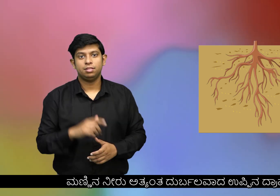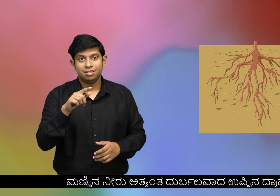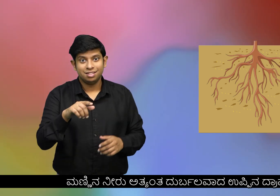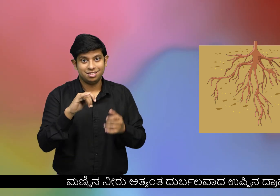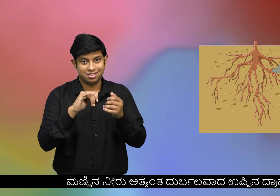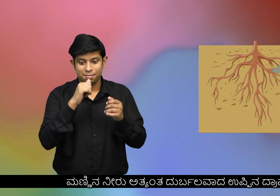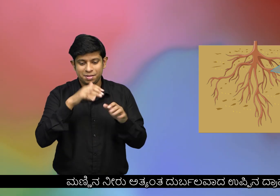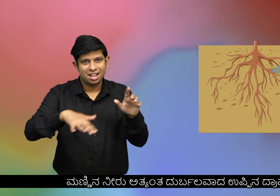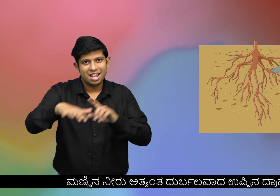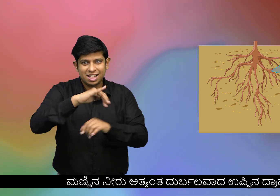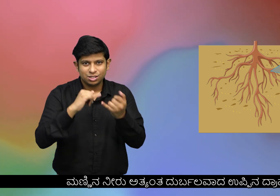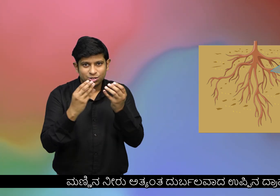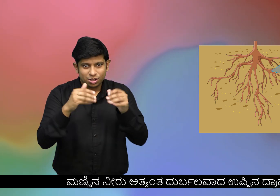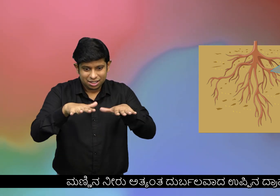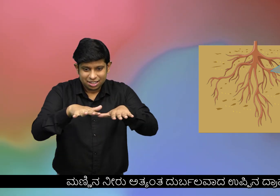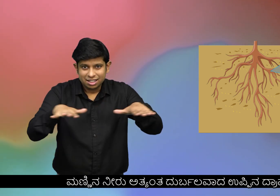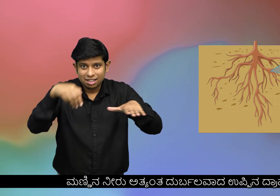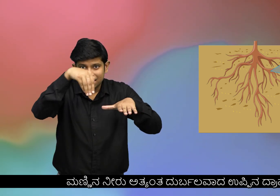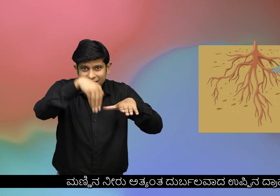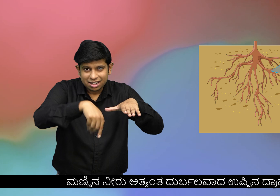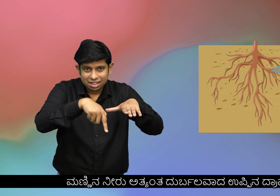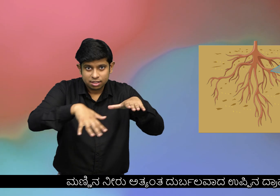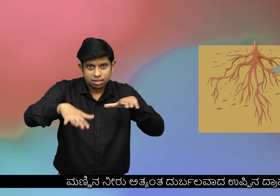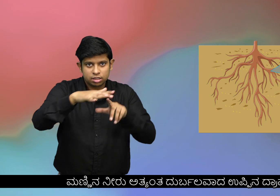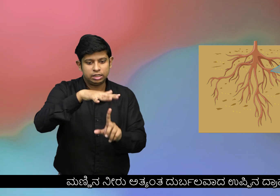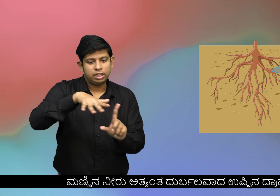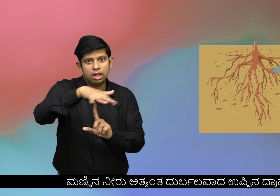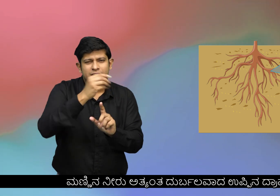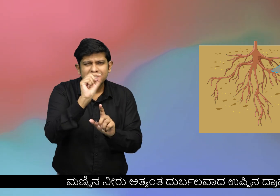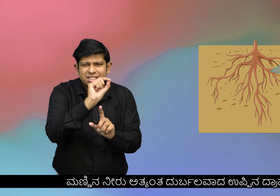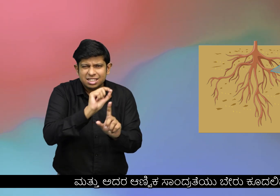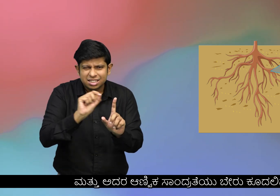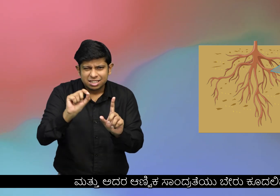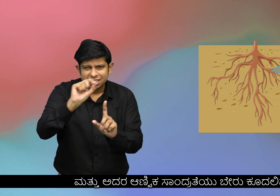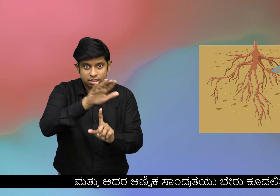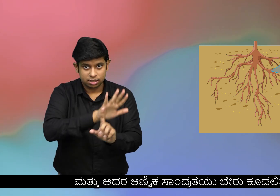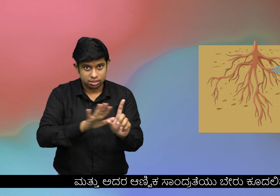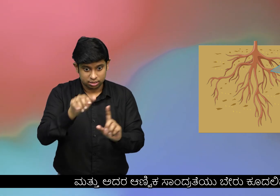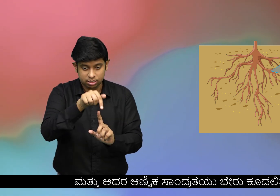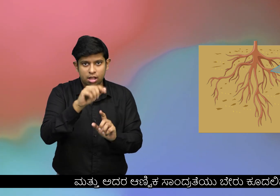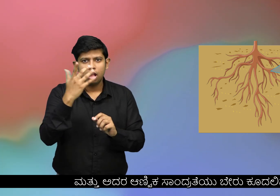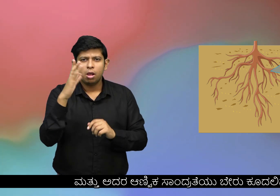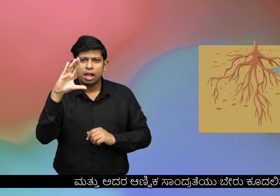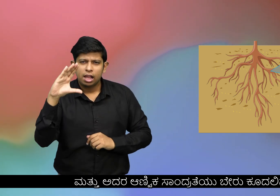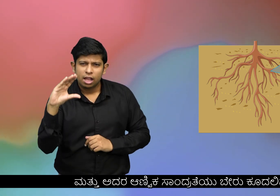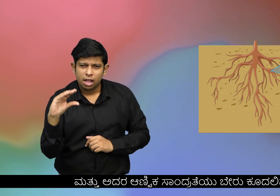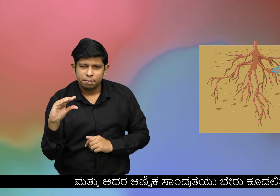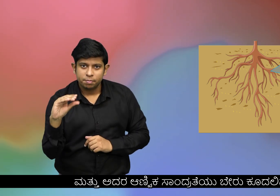ಮಣ್ಣಿನ ನೀರು ಅತ್ಯಂತ ದುರ್ಬಲವಾದ ಉಪ್ಪಿನ ದ್ರಾವಣವಾಗಿದೆ ಮತ್ತು ಅದರ ಆಣ್ವಿಕ ಸಾಂದ್ರತೆಯು